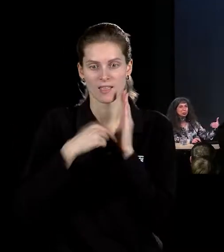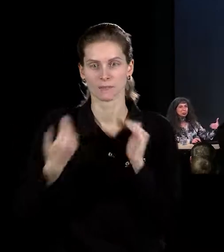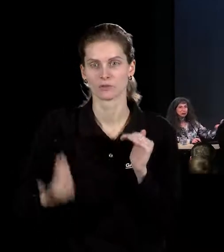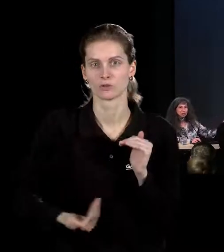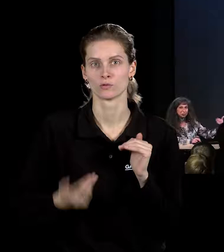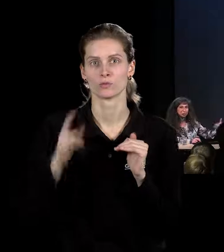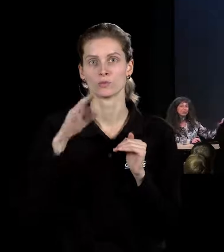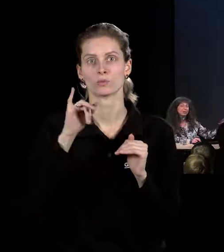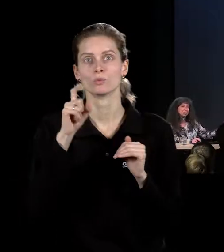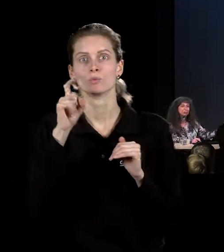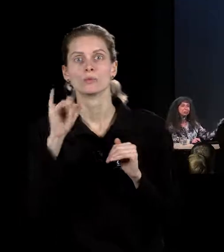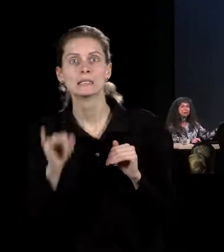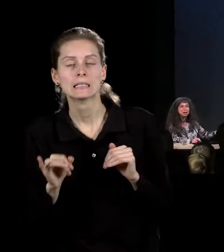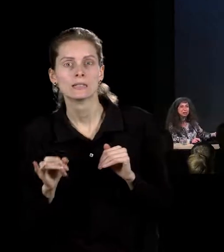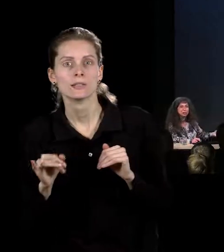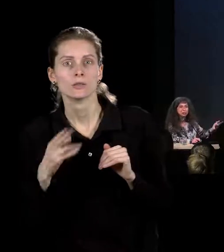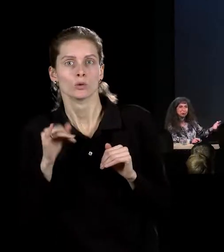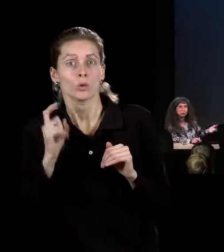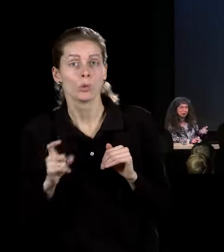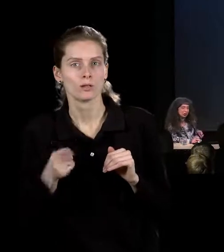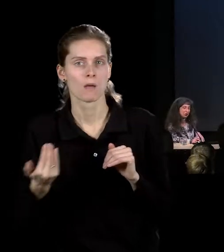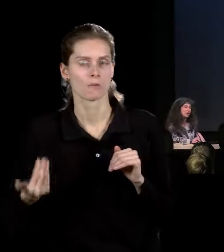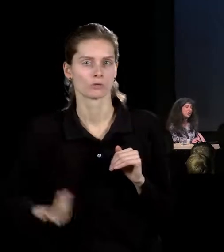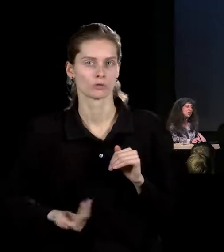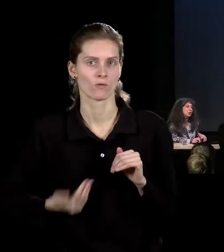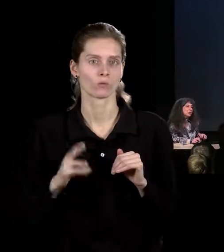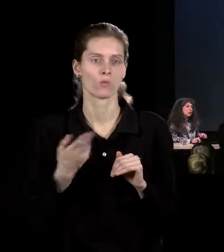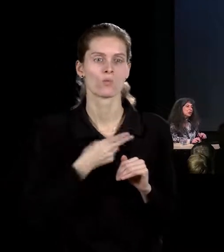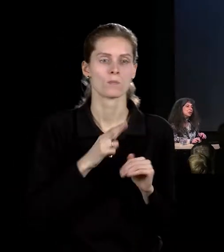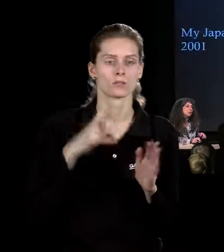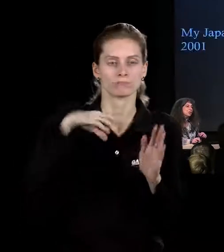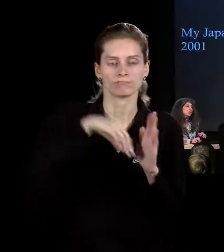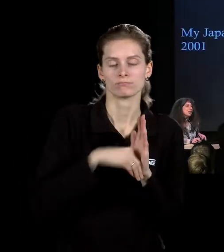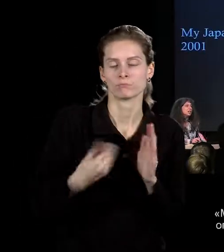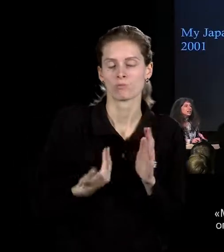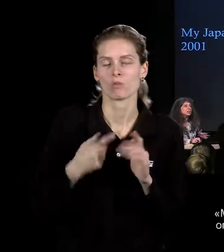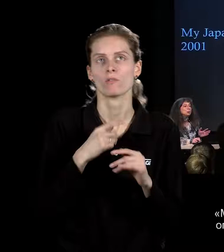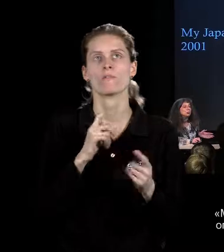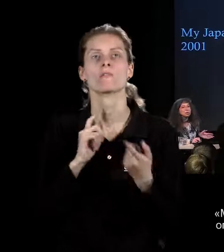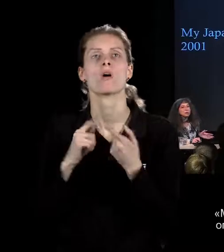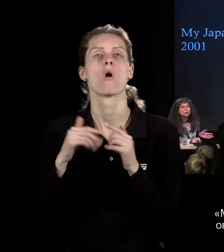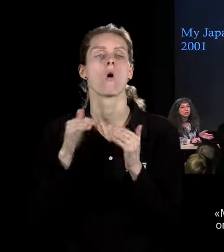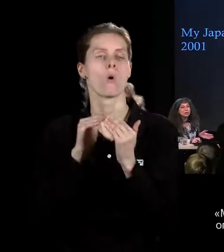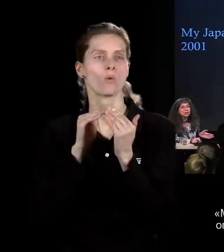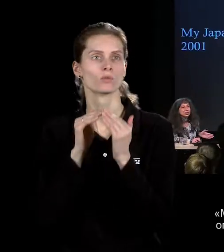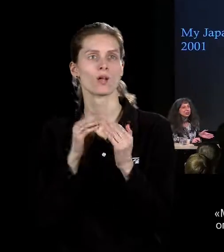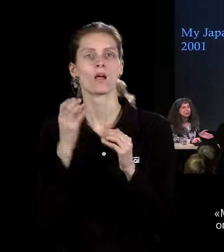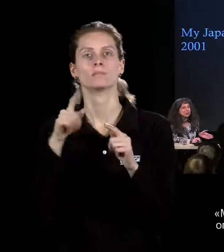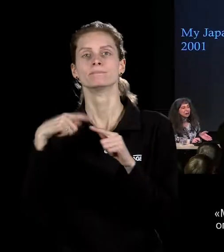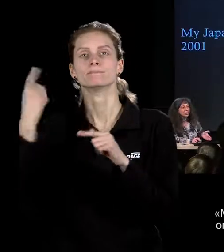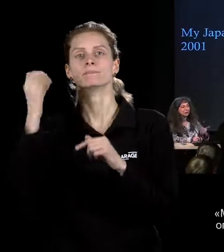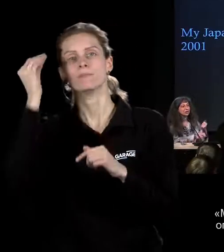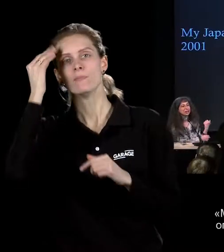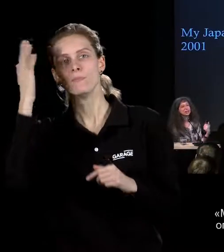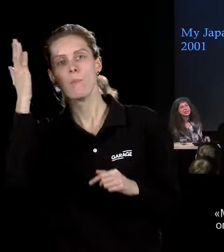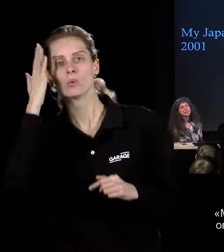Вот с этими духами, с этими, опять-таки, семейным древом, душами умерших, он вступает в контакт. Это Япония, в которую он разыгрывал,